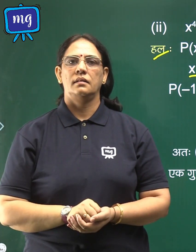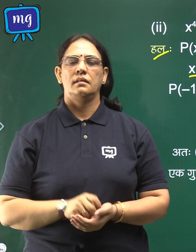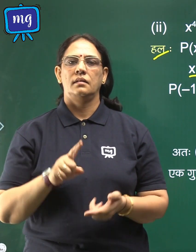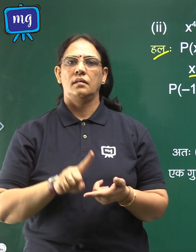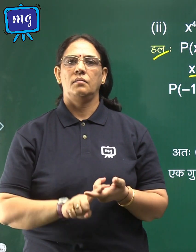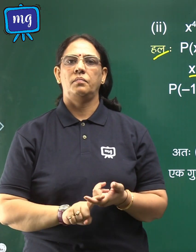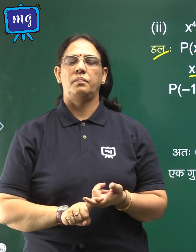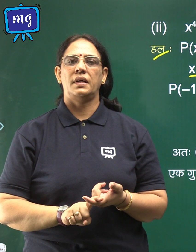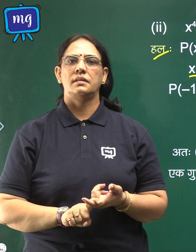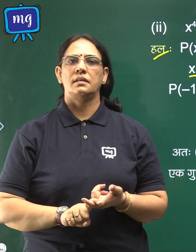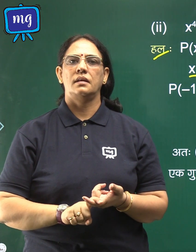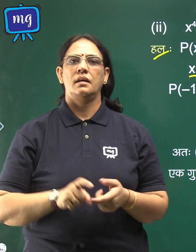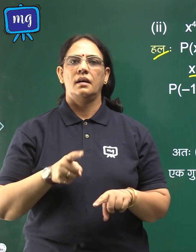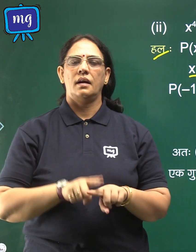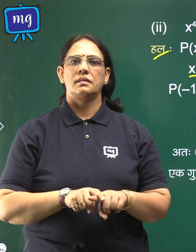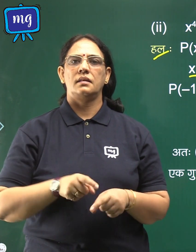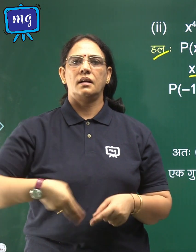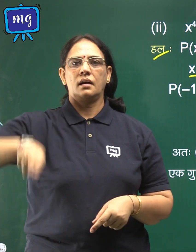प्लस एक्स की घात दो